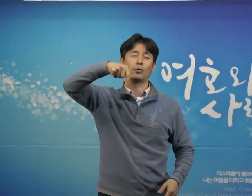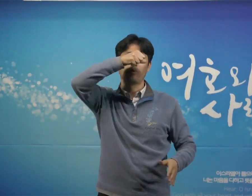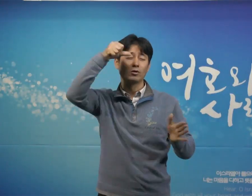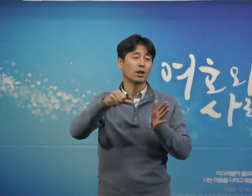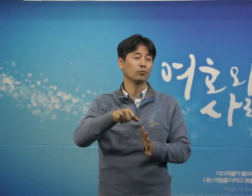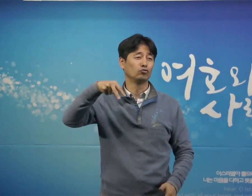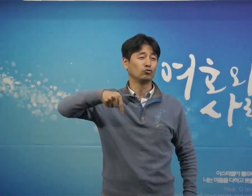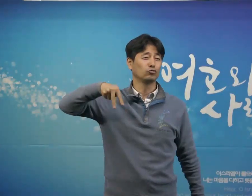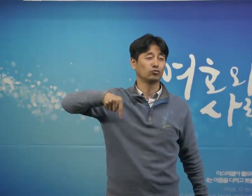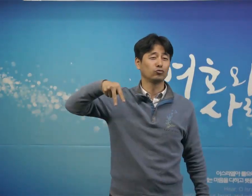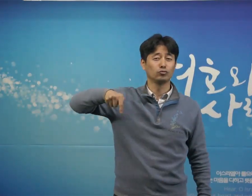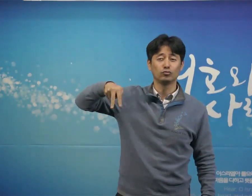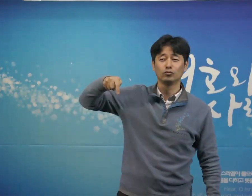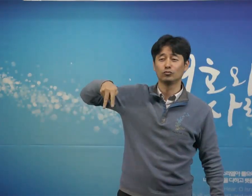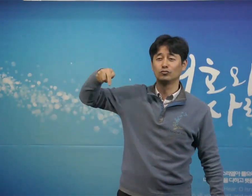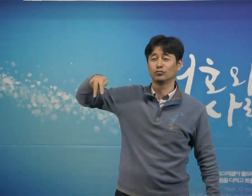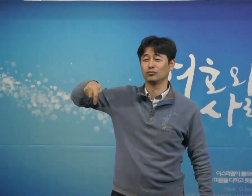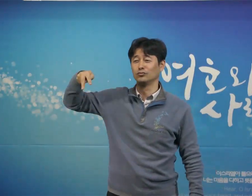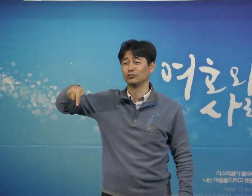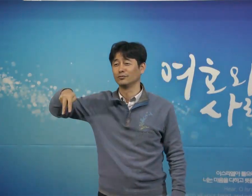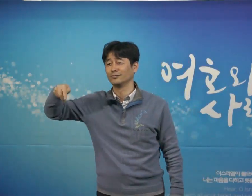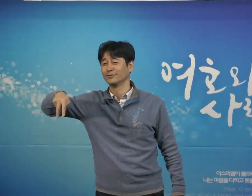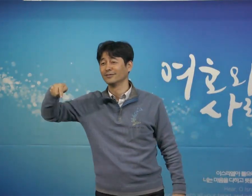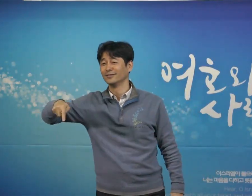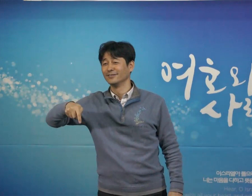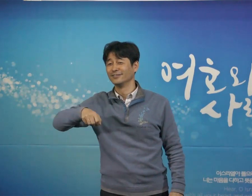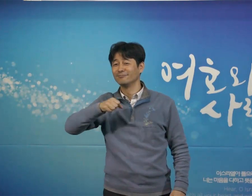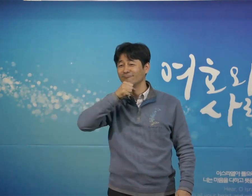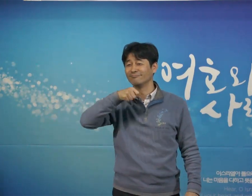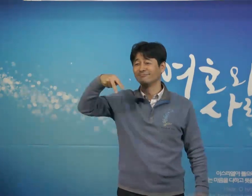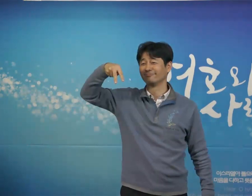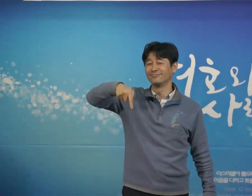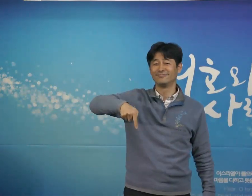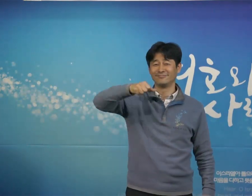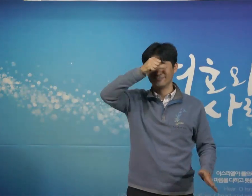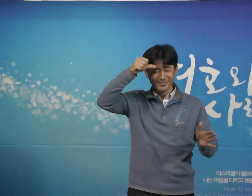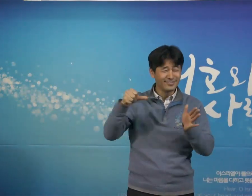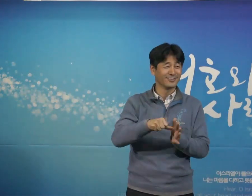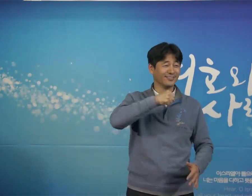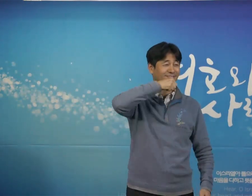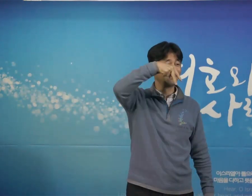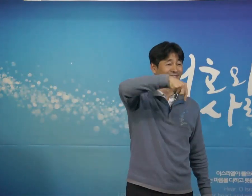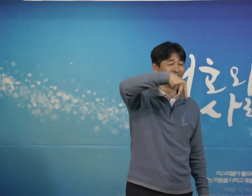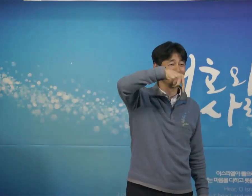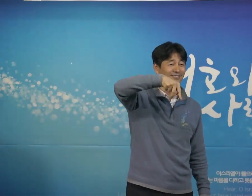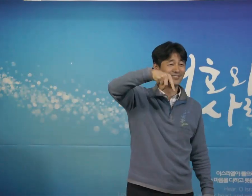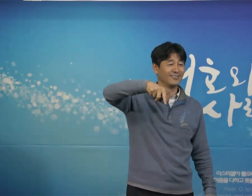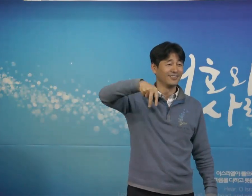때문에 제가 싫어했는데, 제가 이제 도예를 하면서 3년 내내 점수가 이제